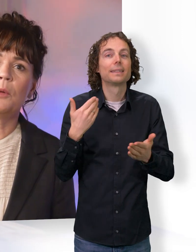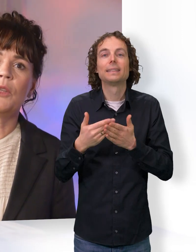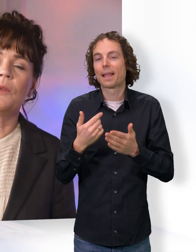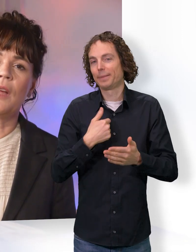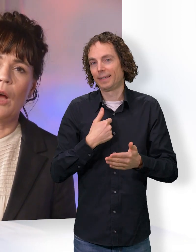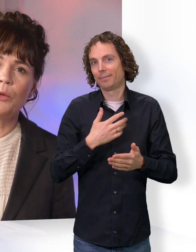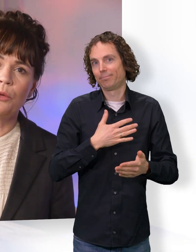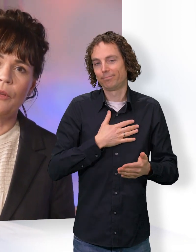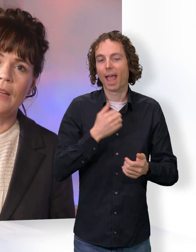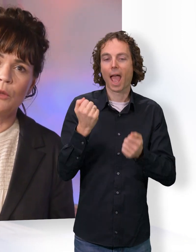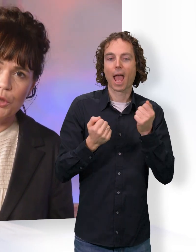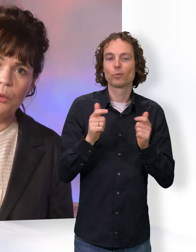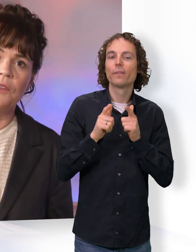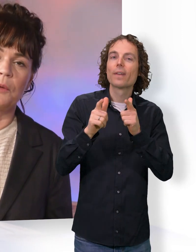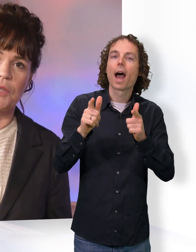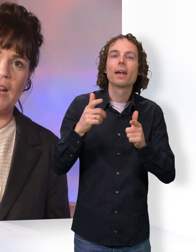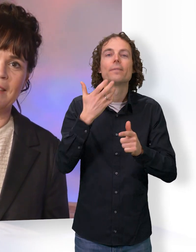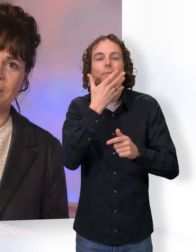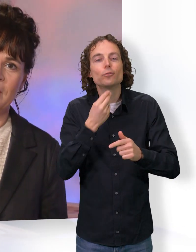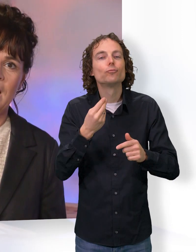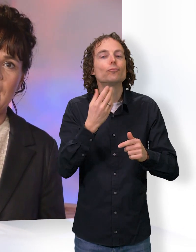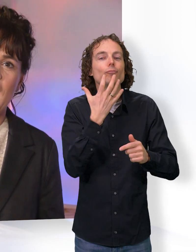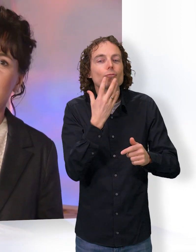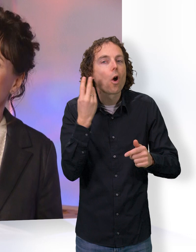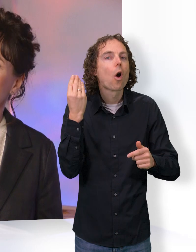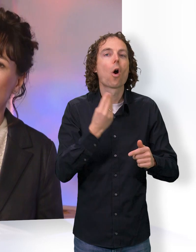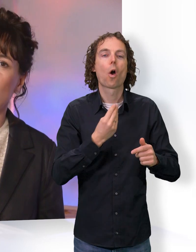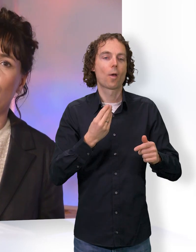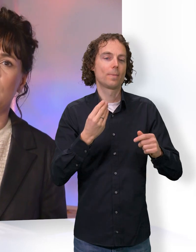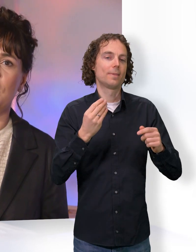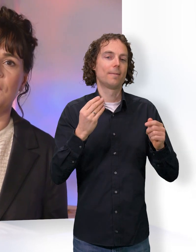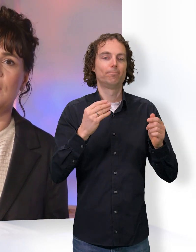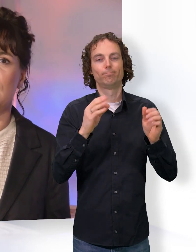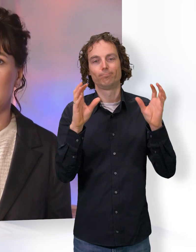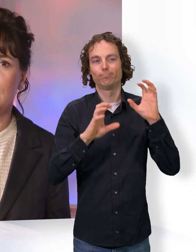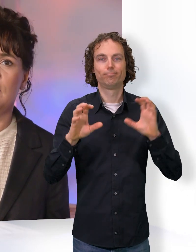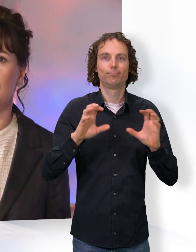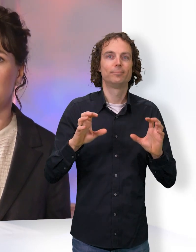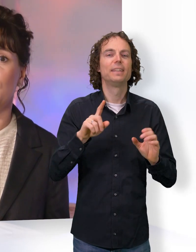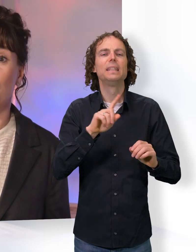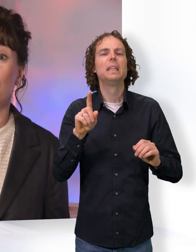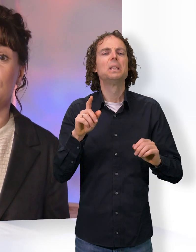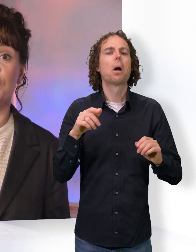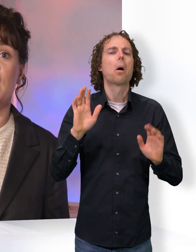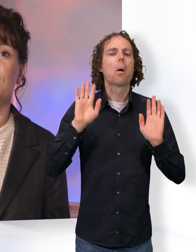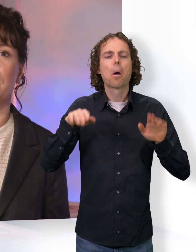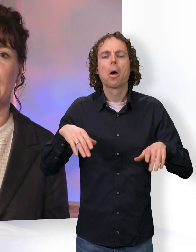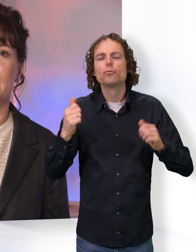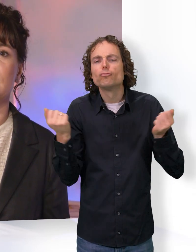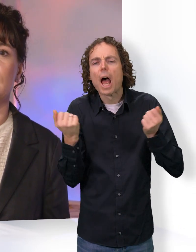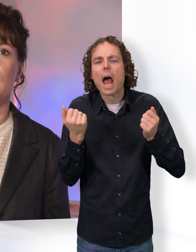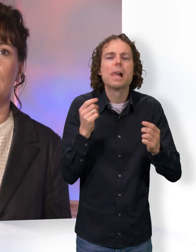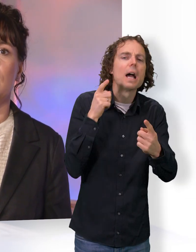Deshalb versuche ich, unsere Autofahrten schön zu gestalten. Es geht nicht nur darum, das Ziel irgendwie und möglichst schnell